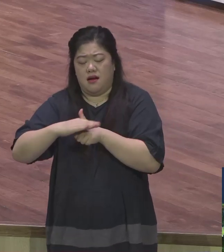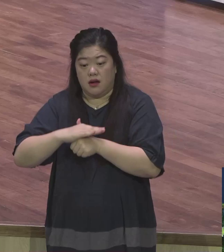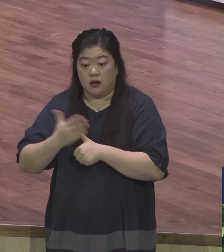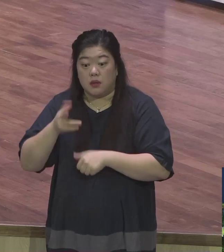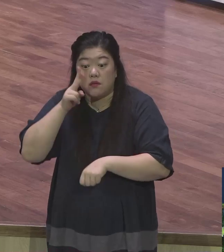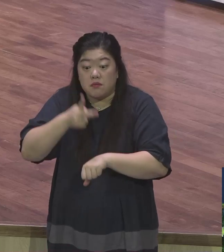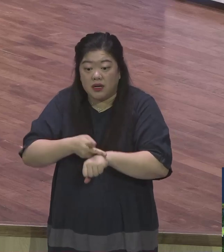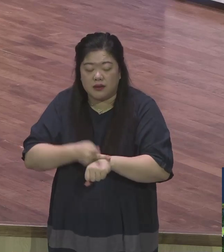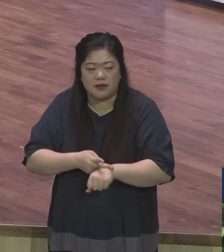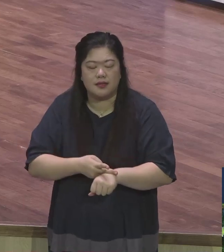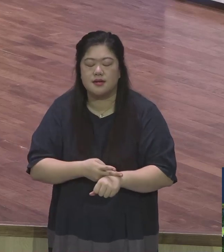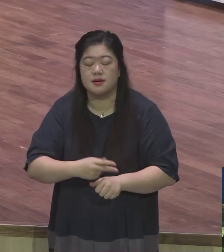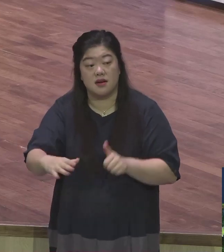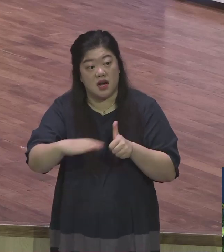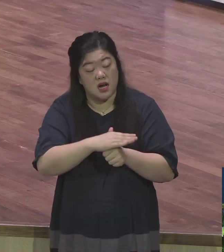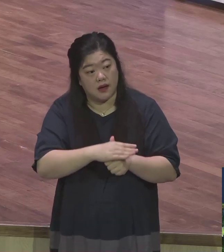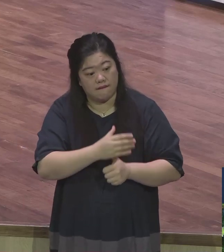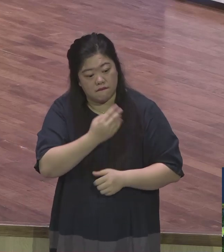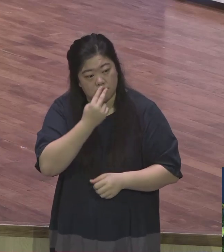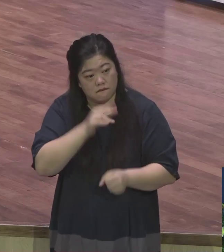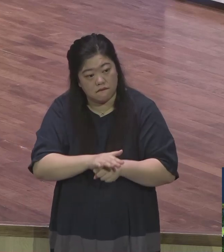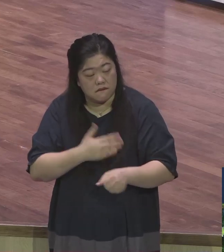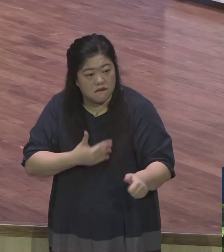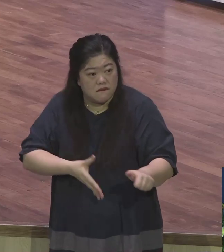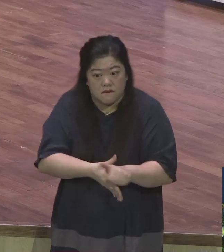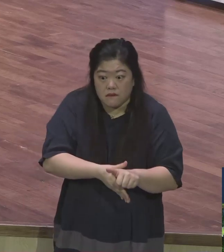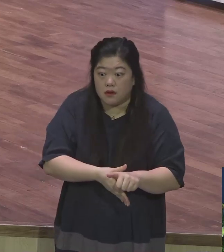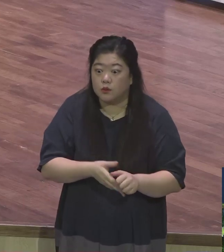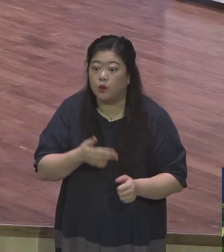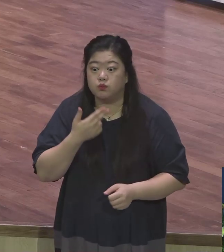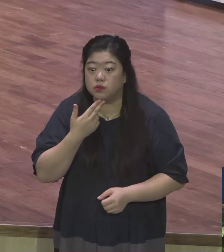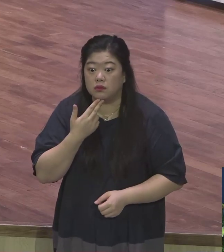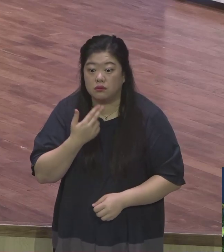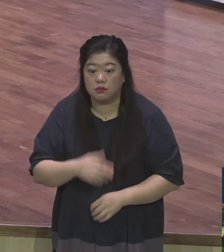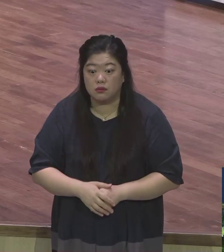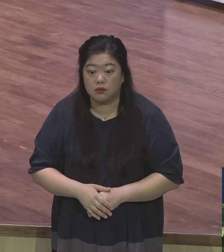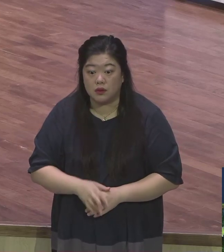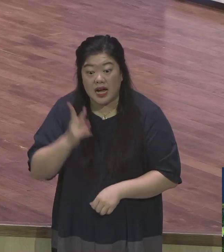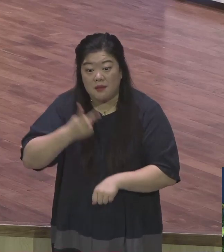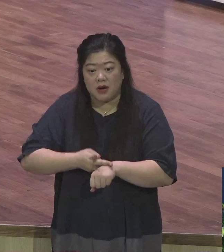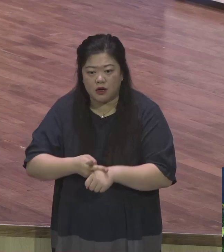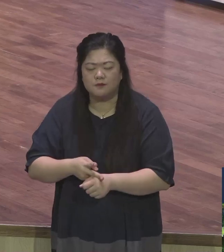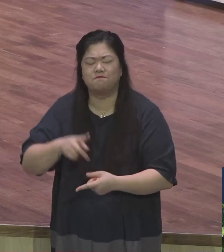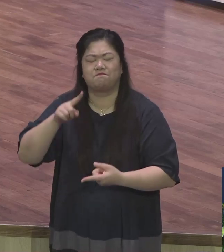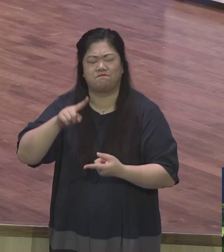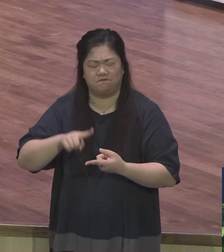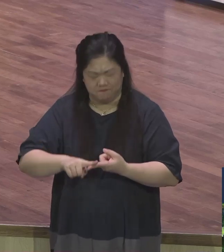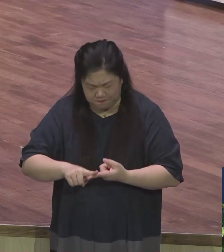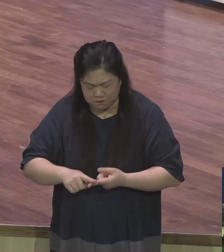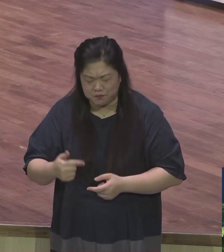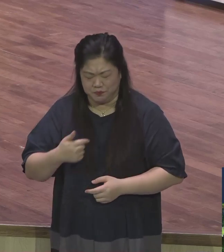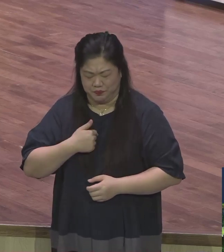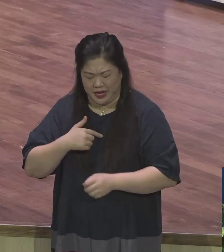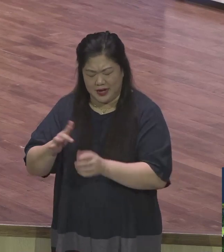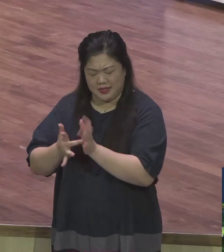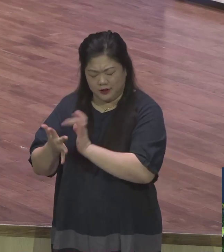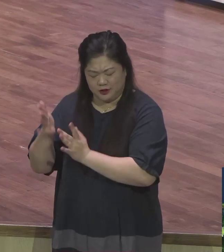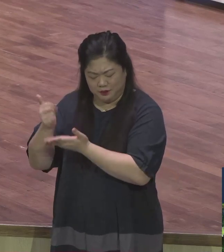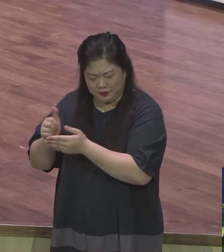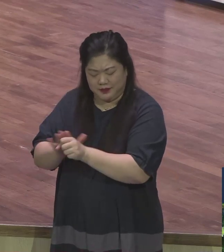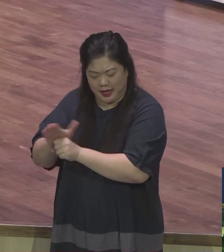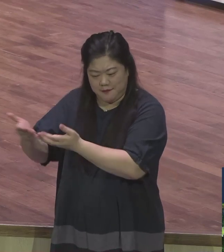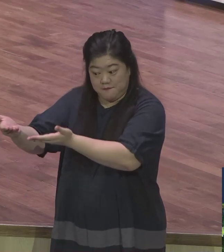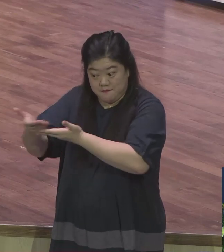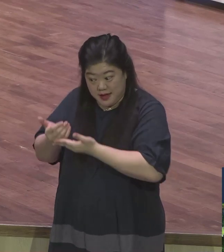위하여 욕을 한 적이 없어요. 변함없이 변함없이 그들에게 이 복음을 다소 증가하면 어디